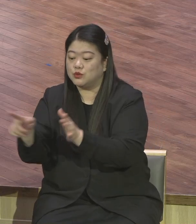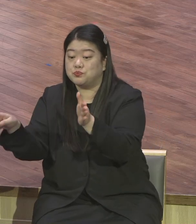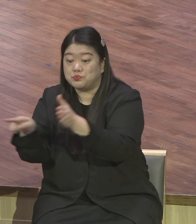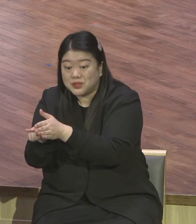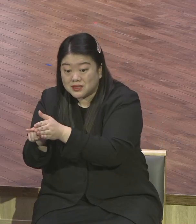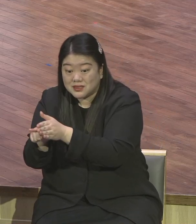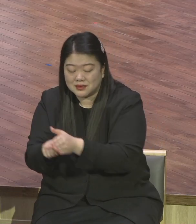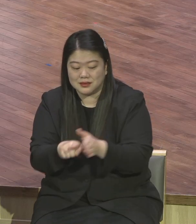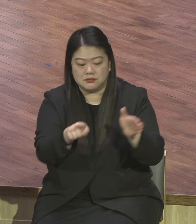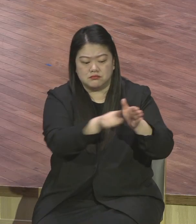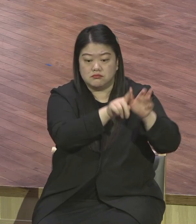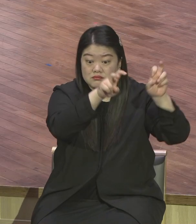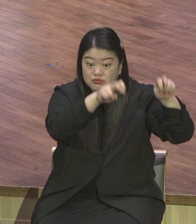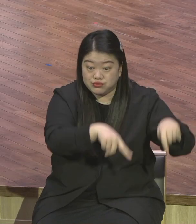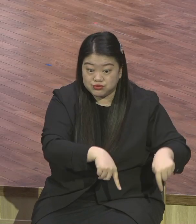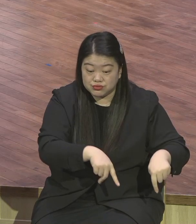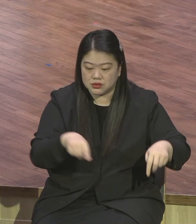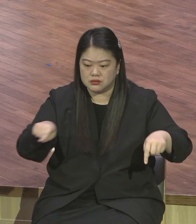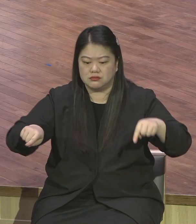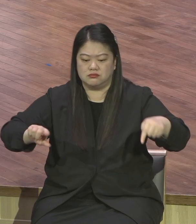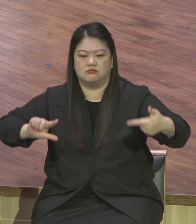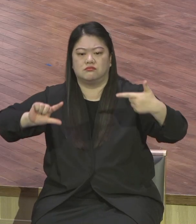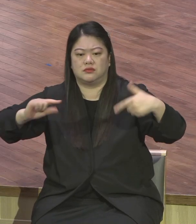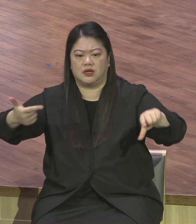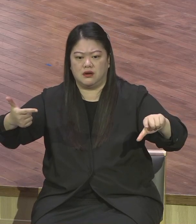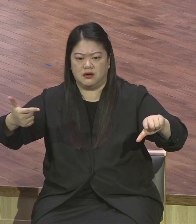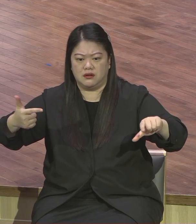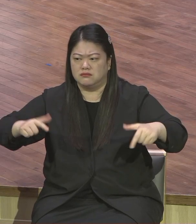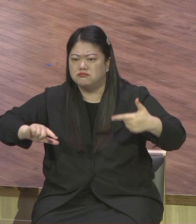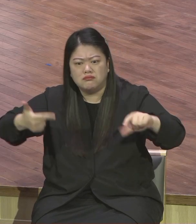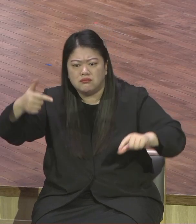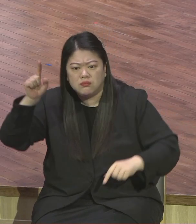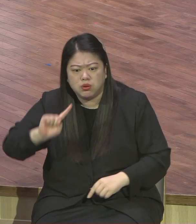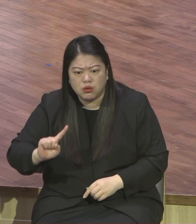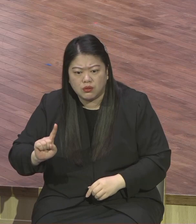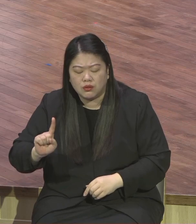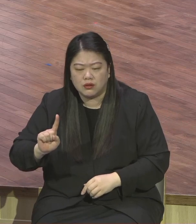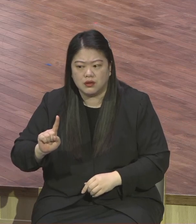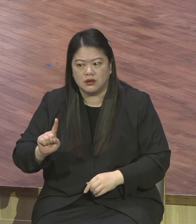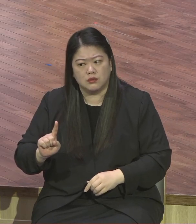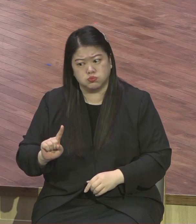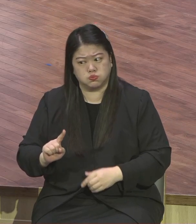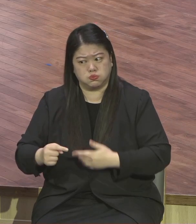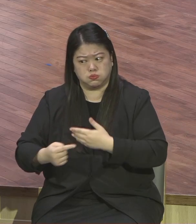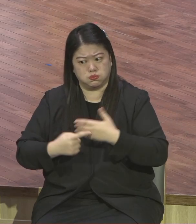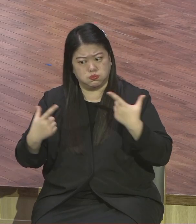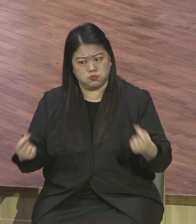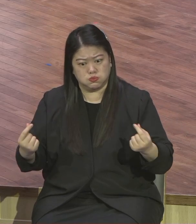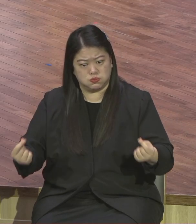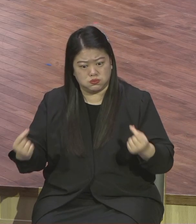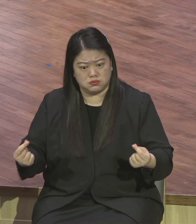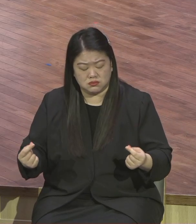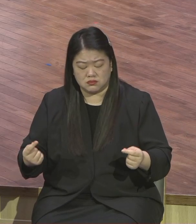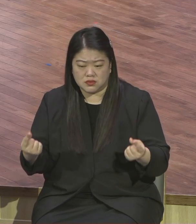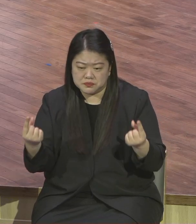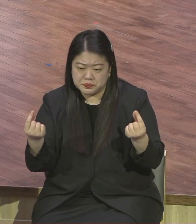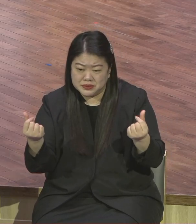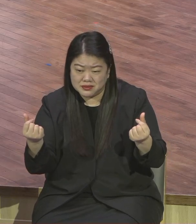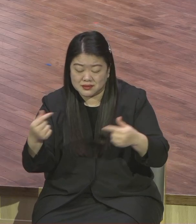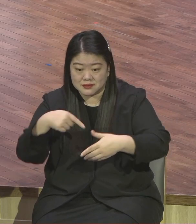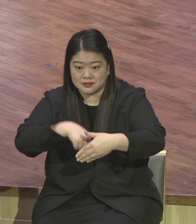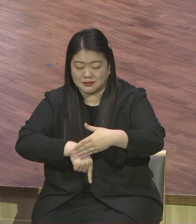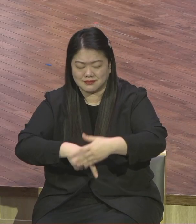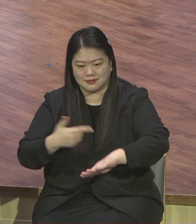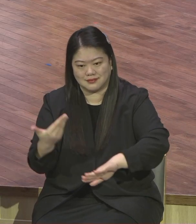불신자하고 다릅니다. 삶의 내용이 다릅니다. 비슷한 것 같은 것 같지만은 전혀